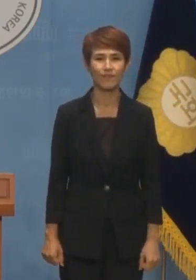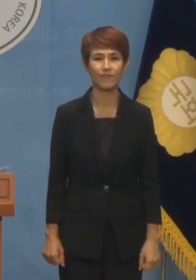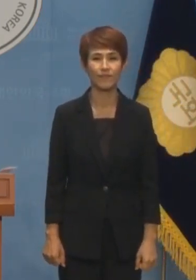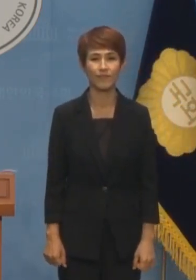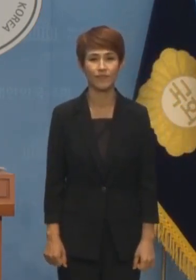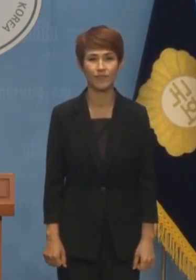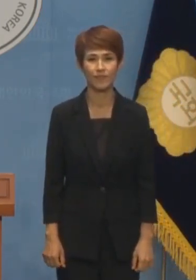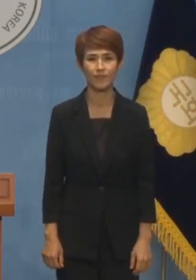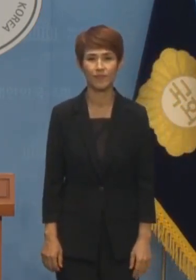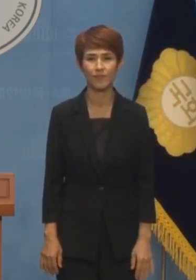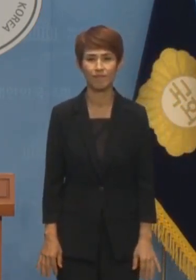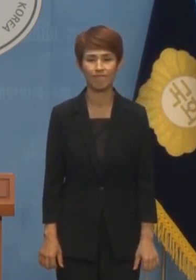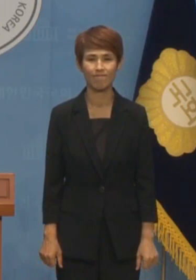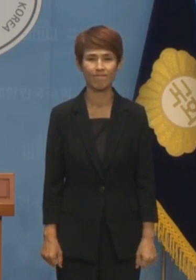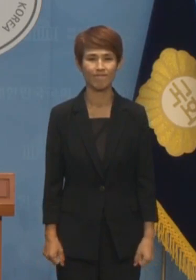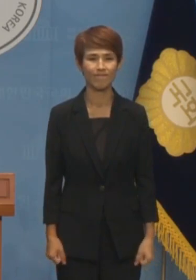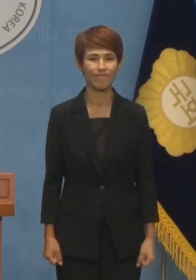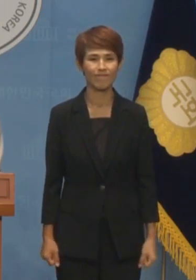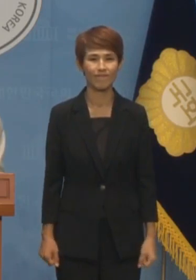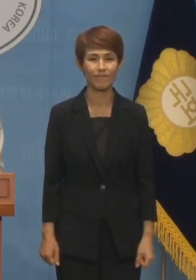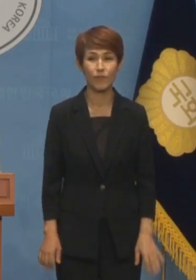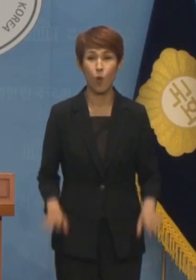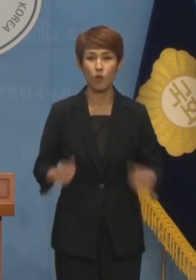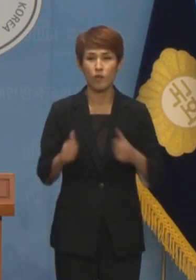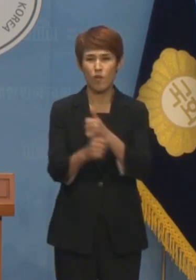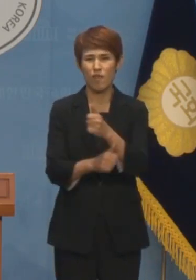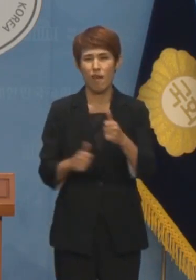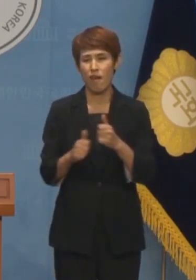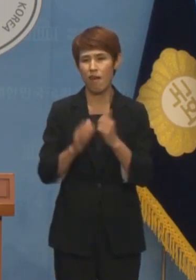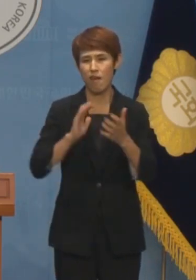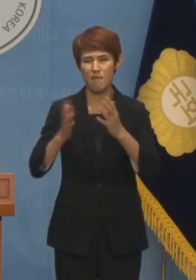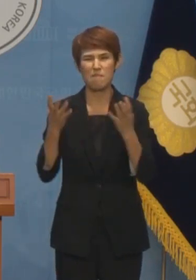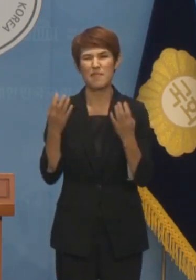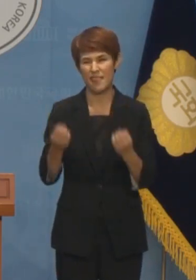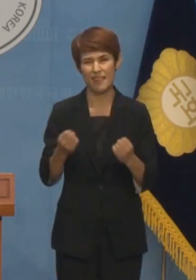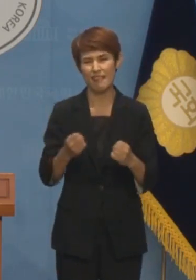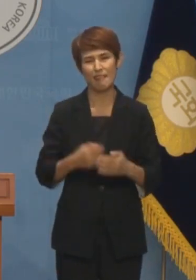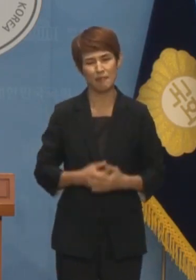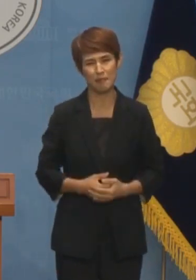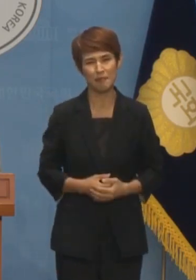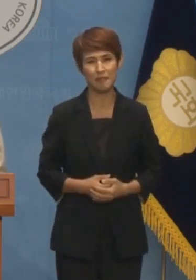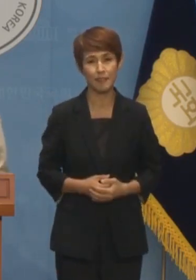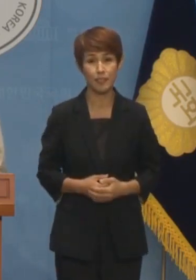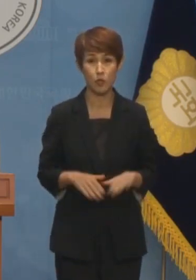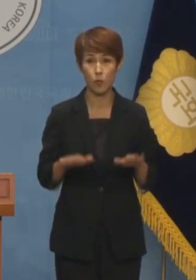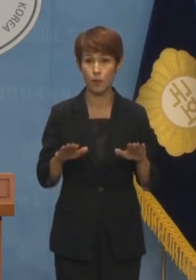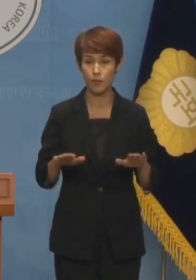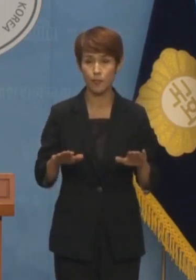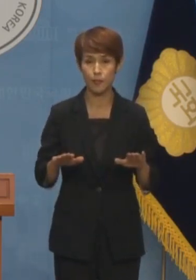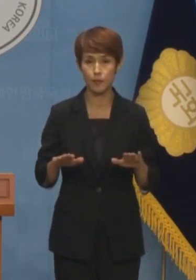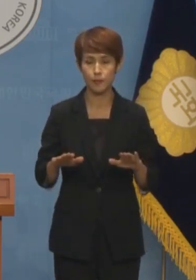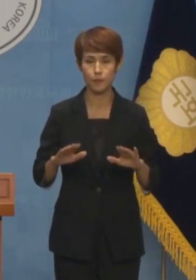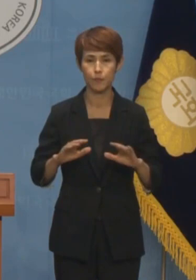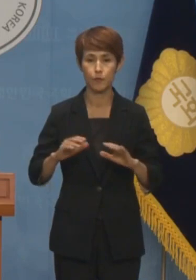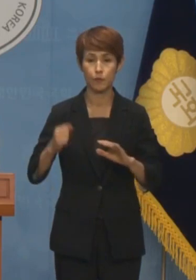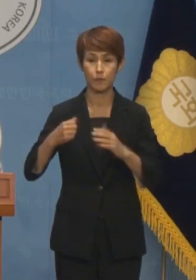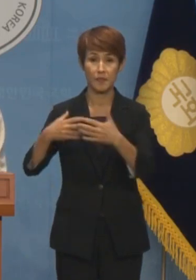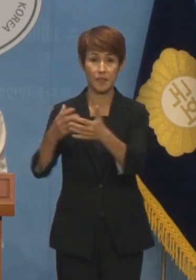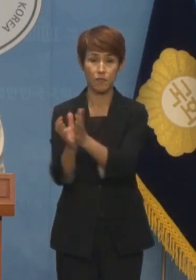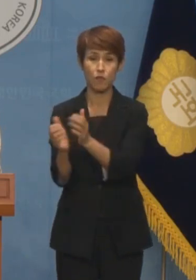오늘 이슈가 되게 많은 것 같습니다. 위원회가 많이 열려가지고 제가 오늘 저희 당의 위원회에